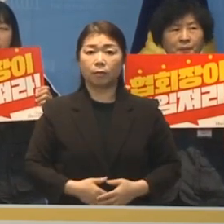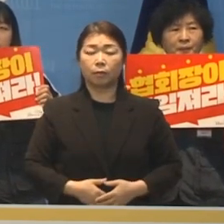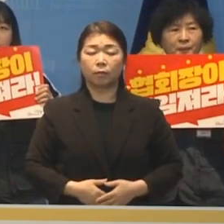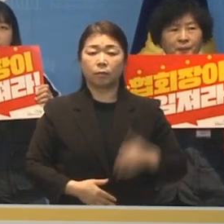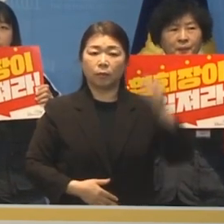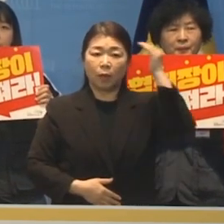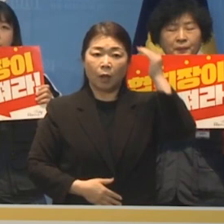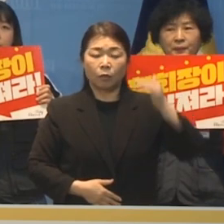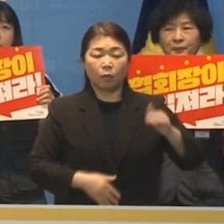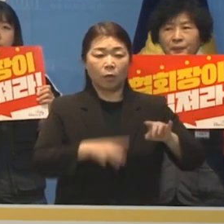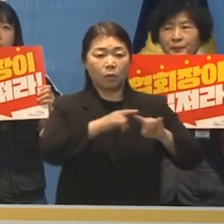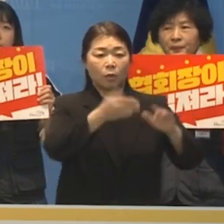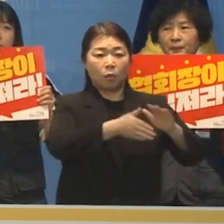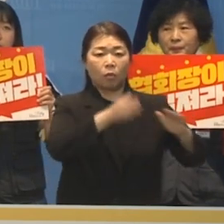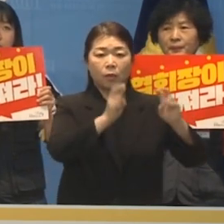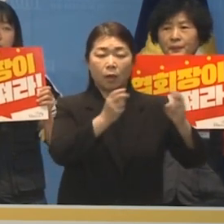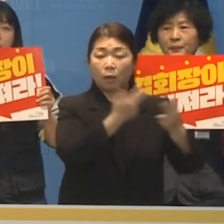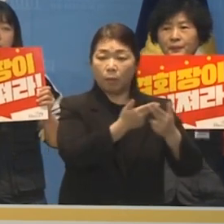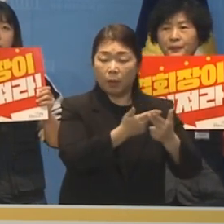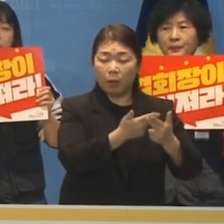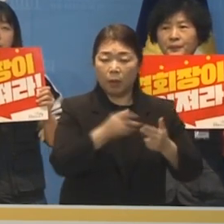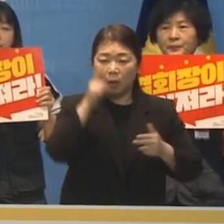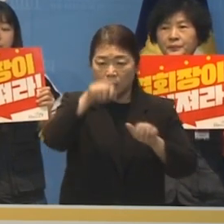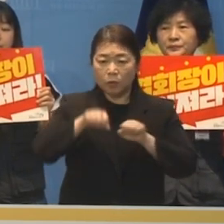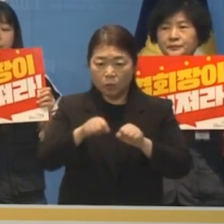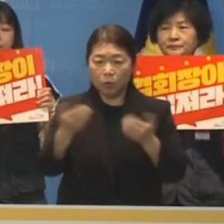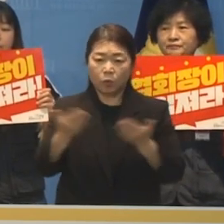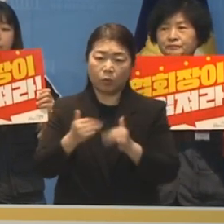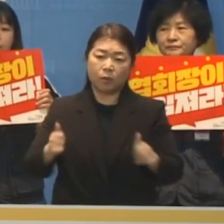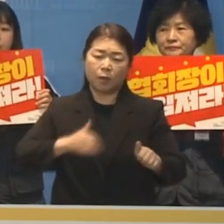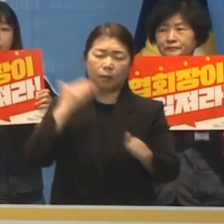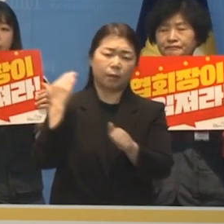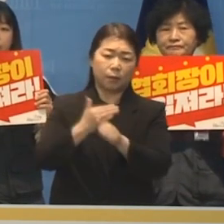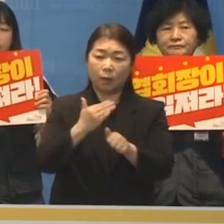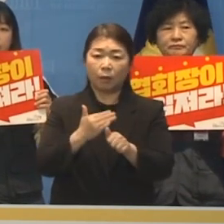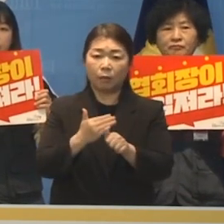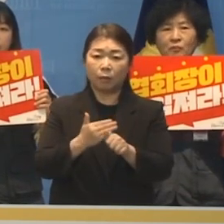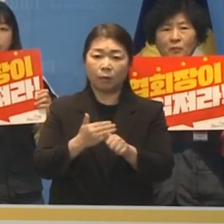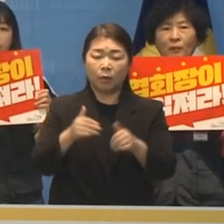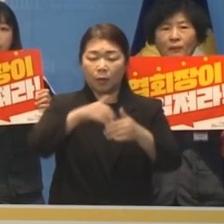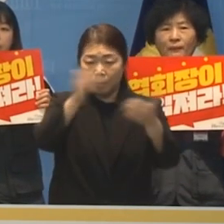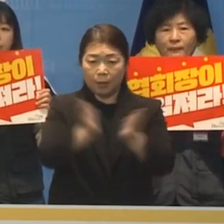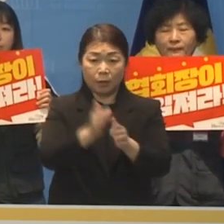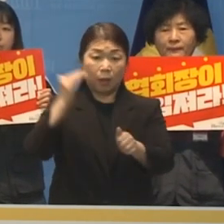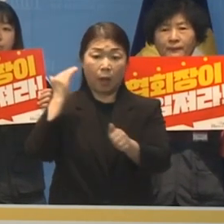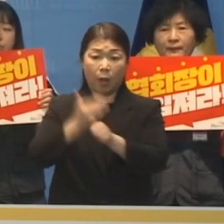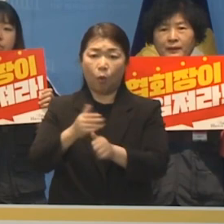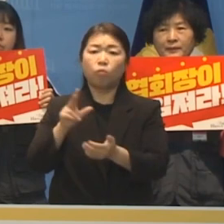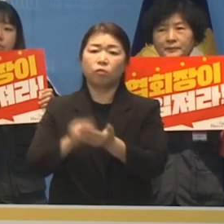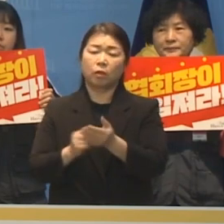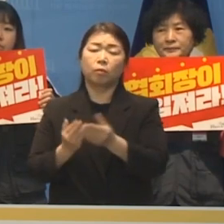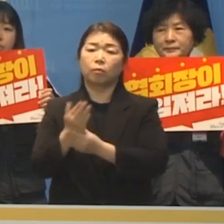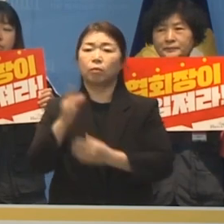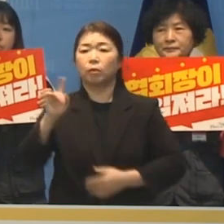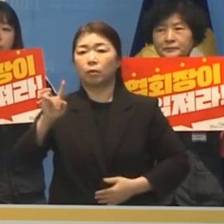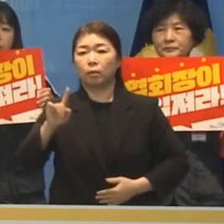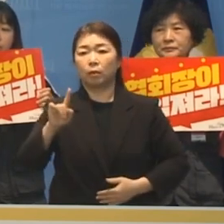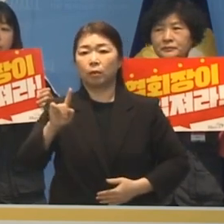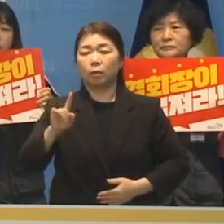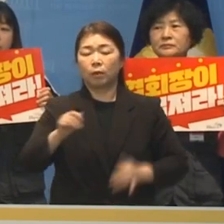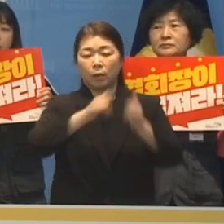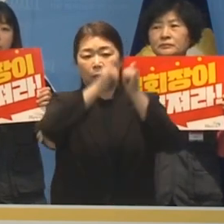한국전기공사협회 청소노동자의 집단 해고 문제는 우리 사회가 오랫동안 사회적인